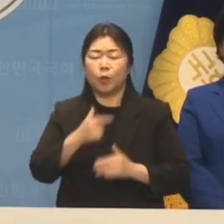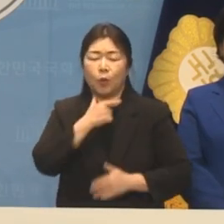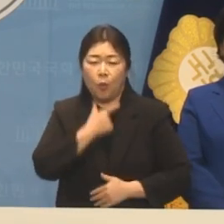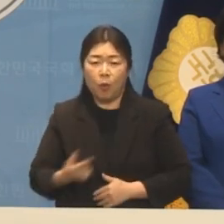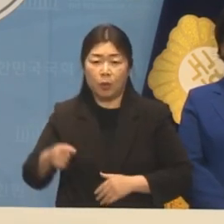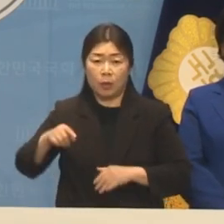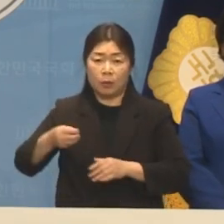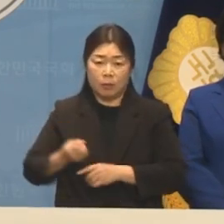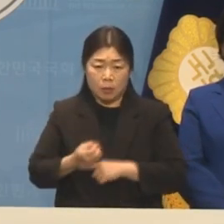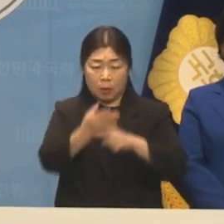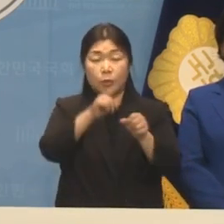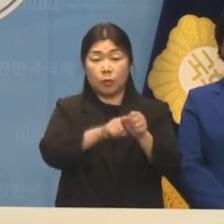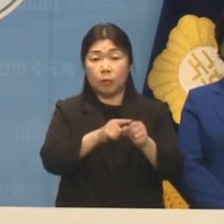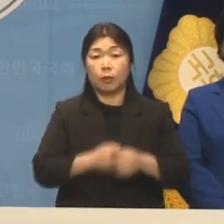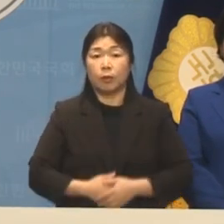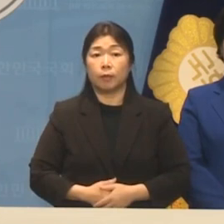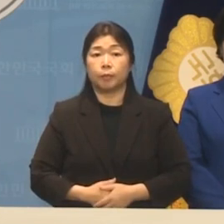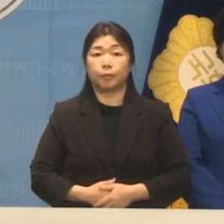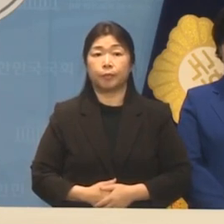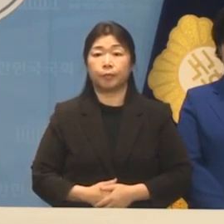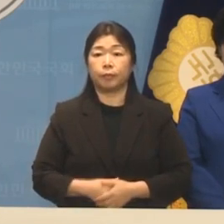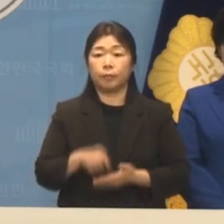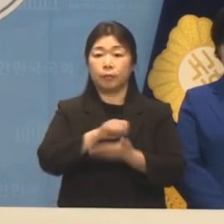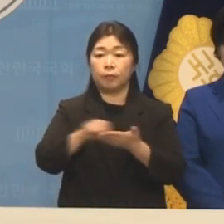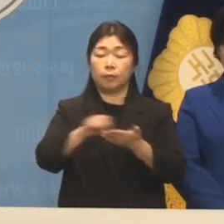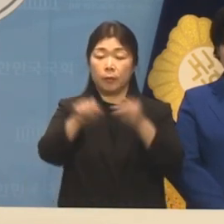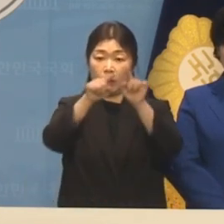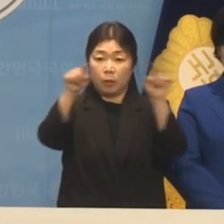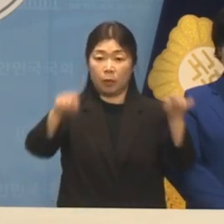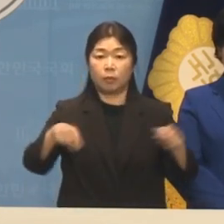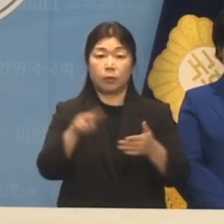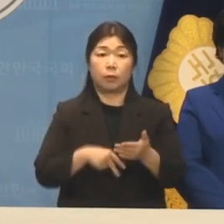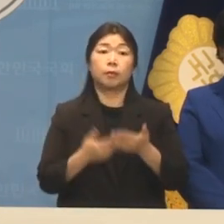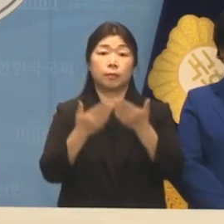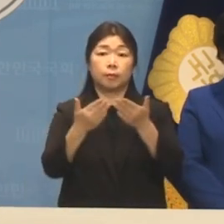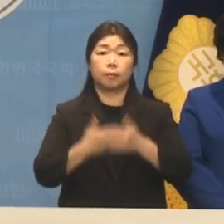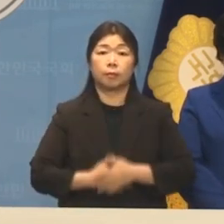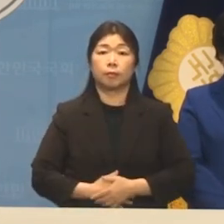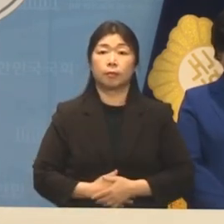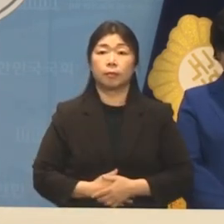위해서입니다. 기자회견문 읽도록 하겠습니다.